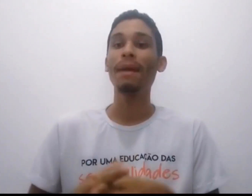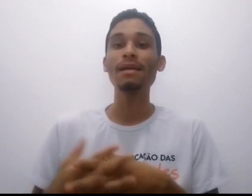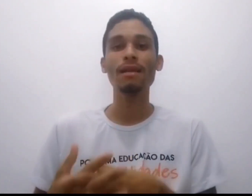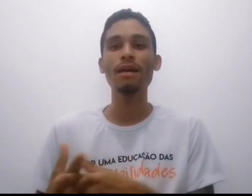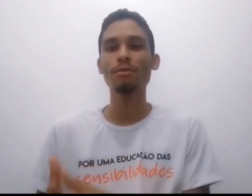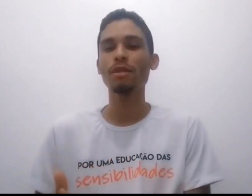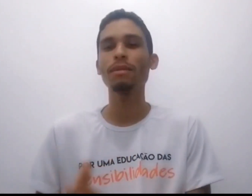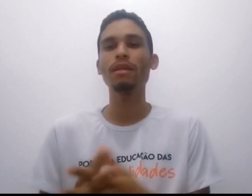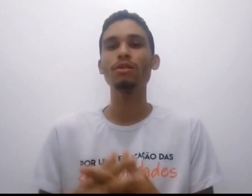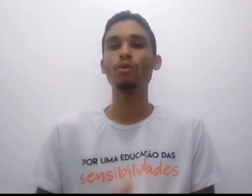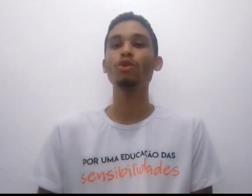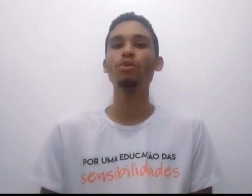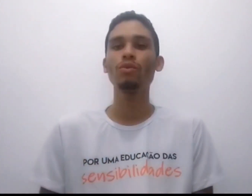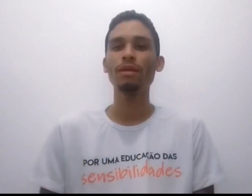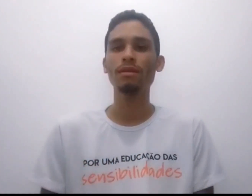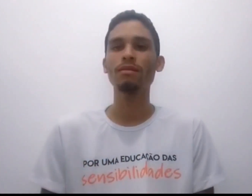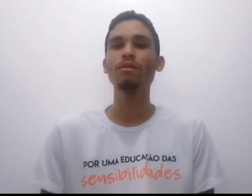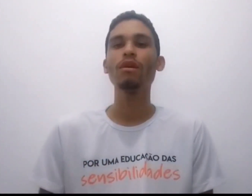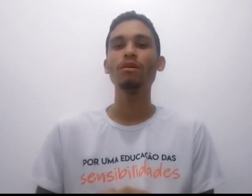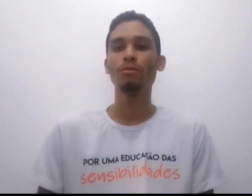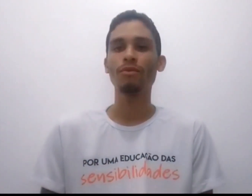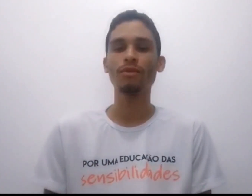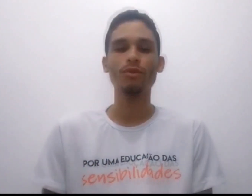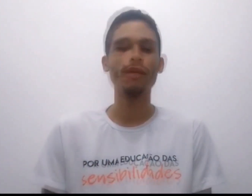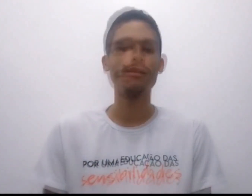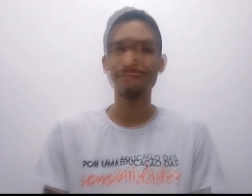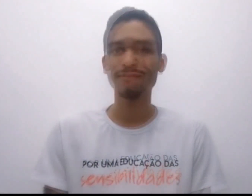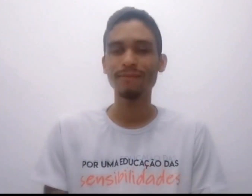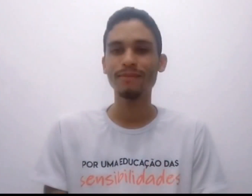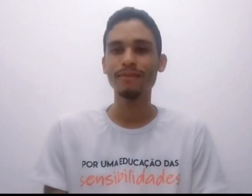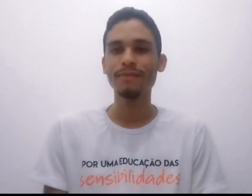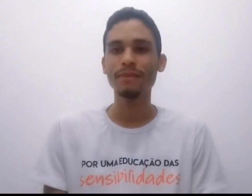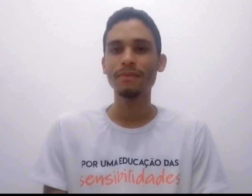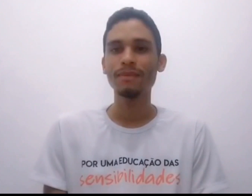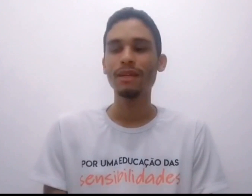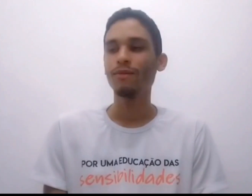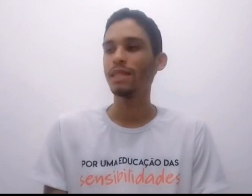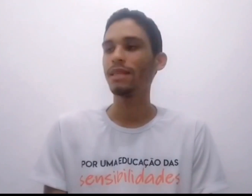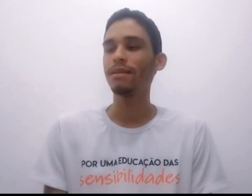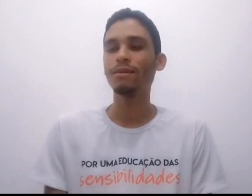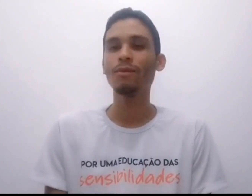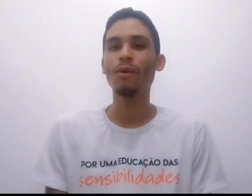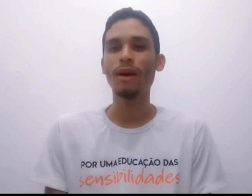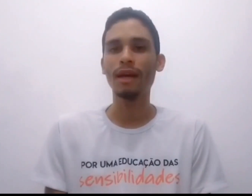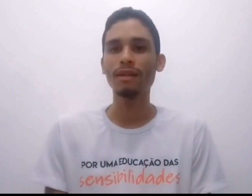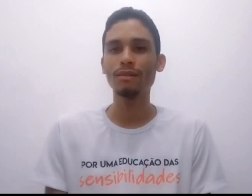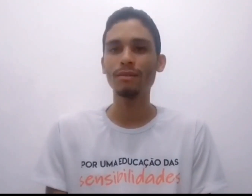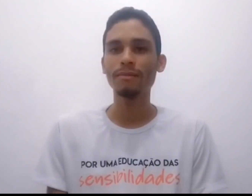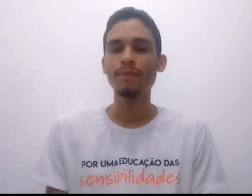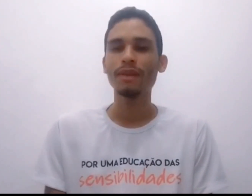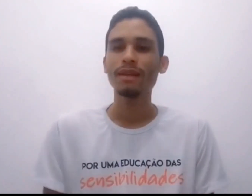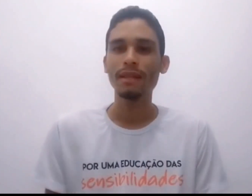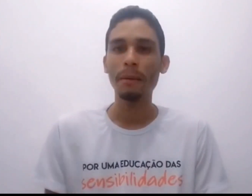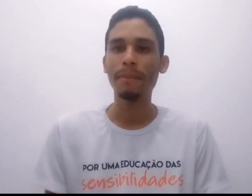mas a responsabilidade continua sendo do professor regente. Vocês acham correto ter pena